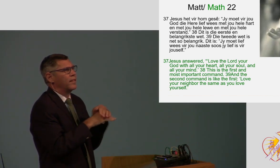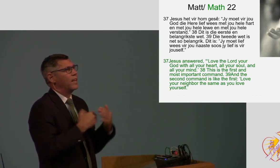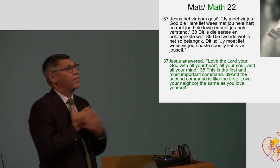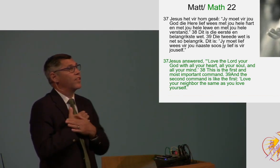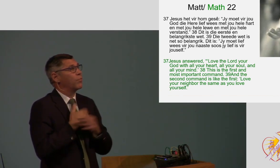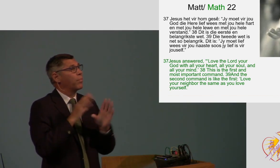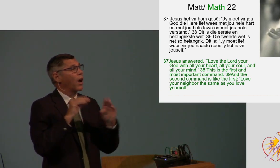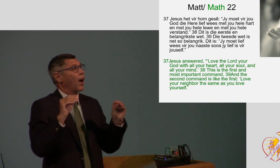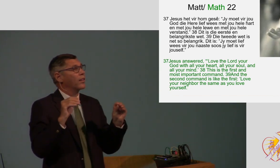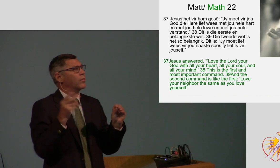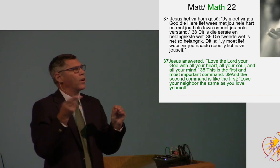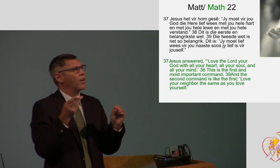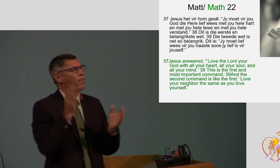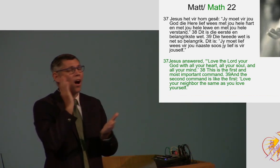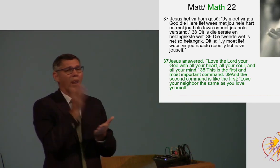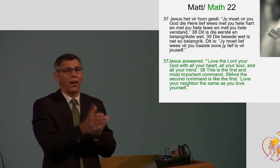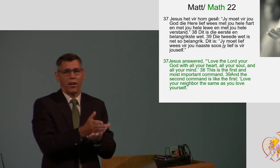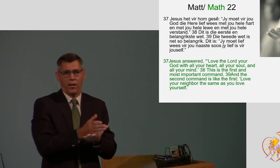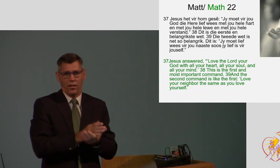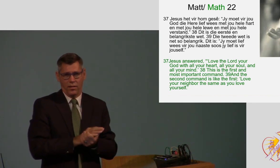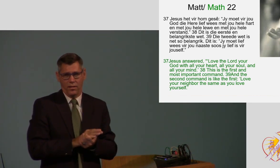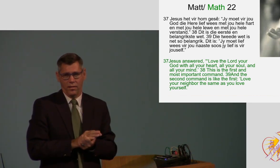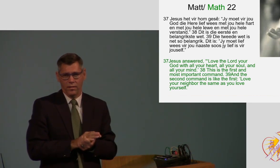Liefde praat ook waar.